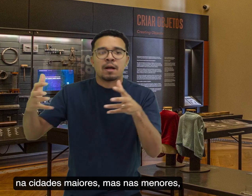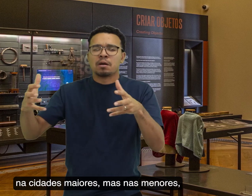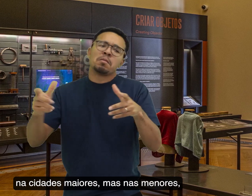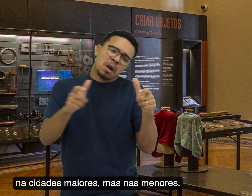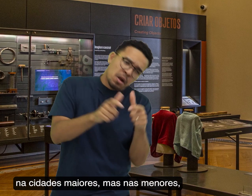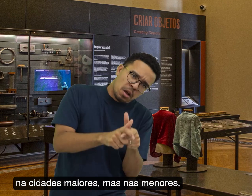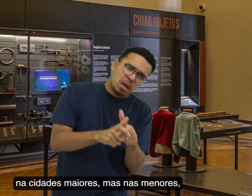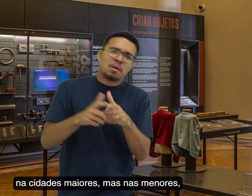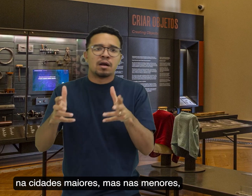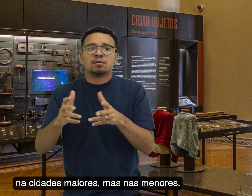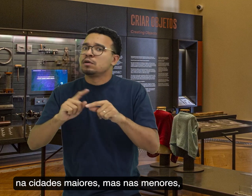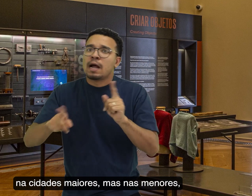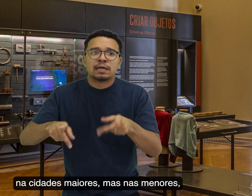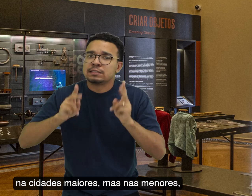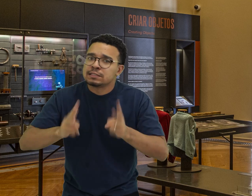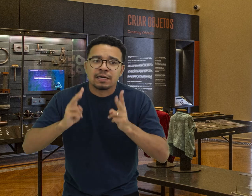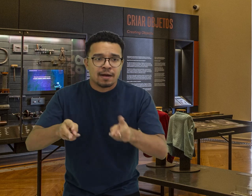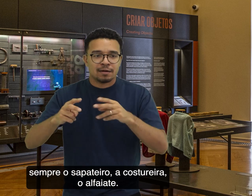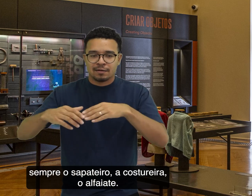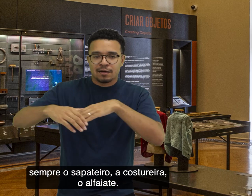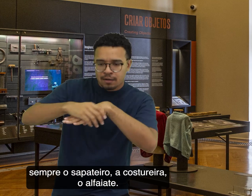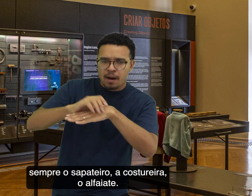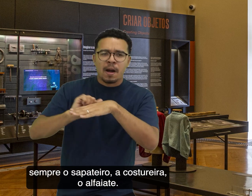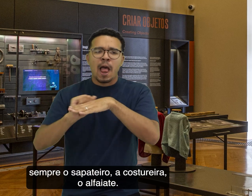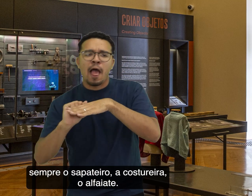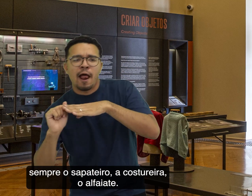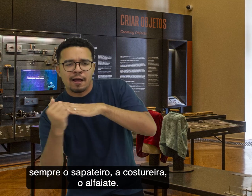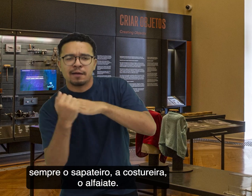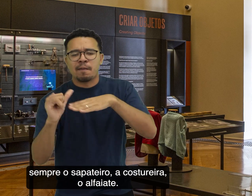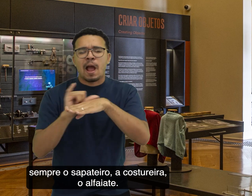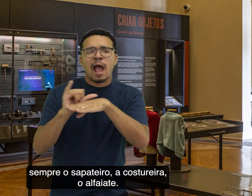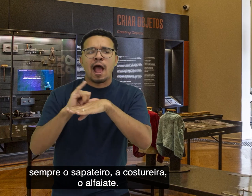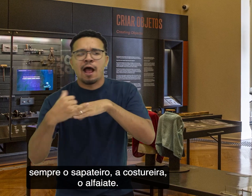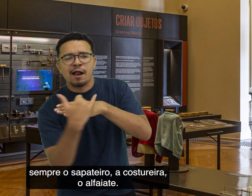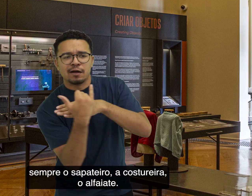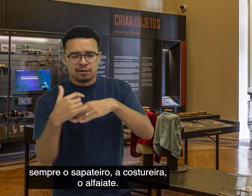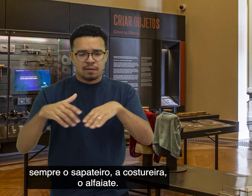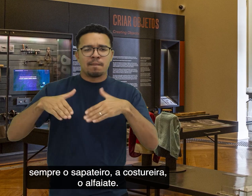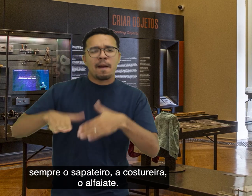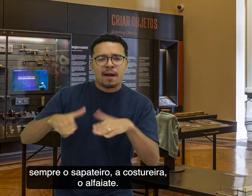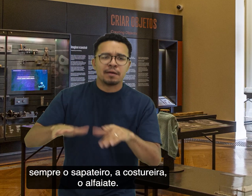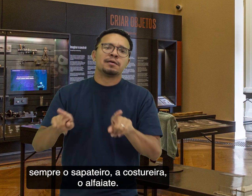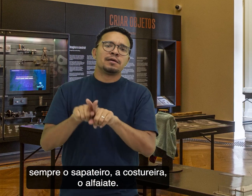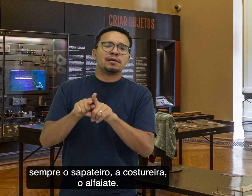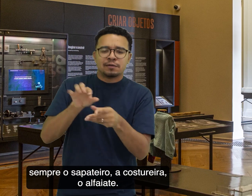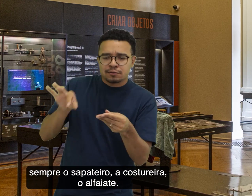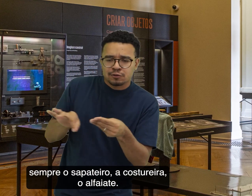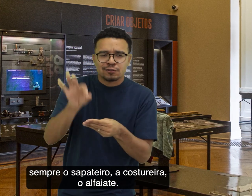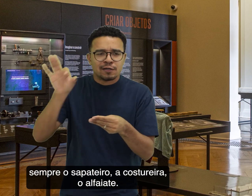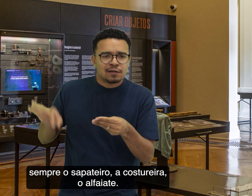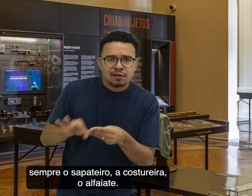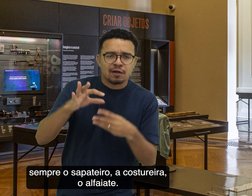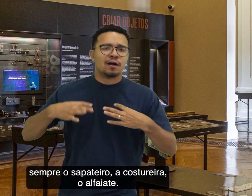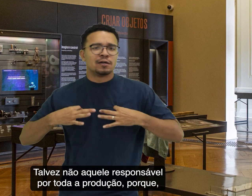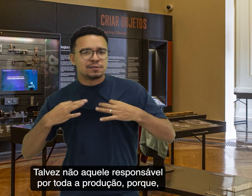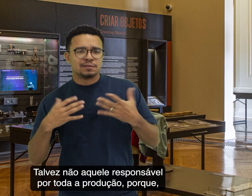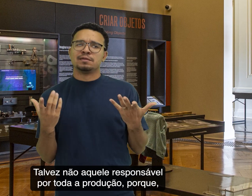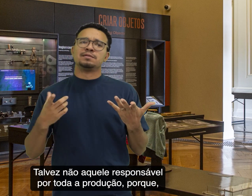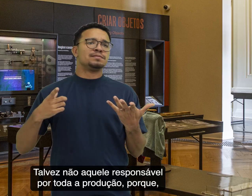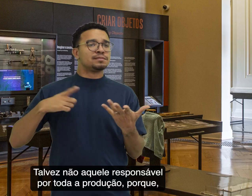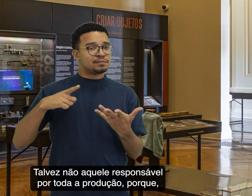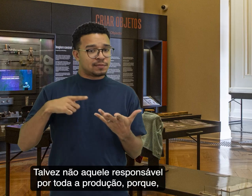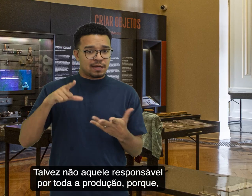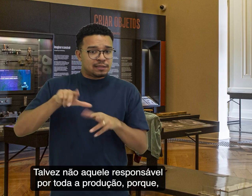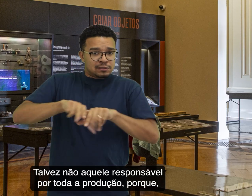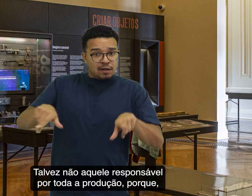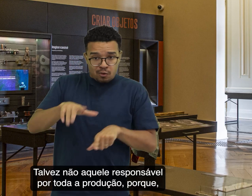nas cidades maiores, mas nas menores, sempre o sapateiro, né, a costureira, o